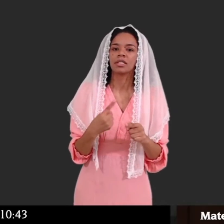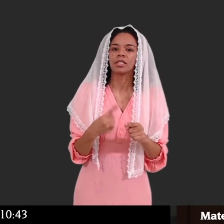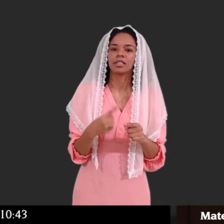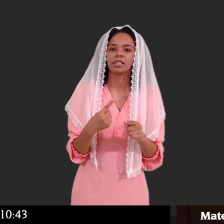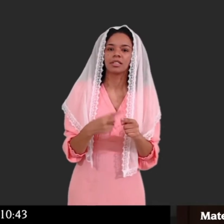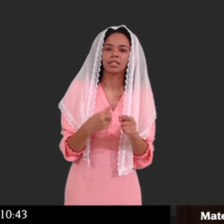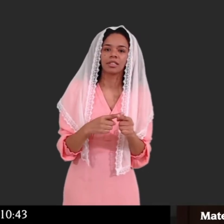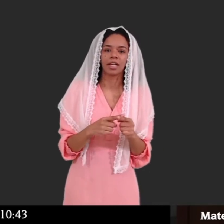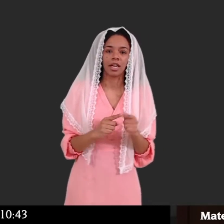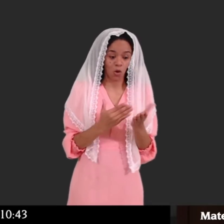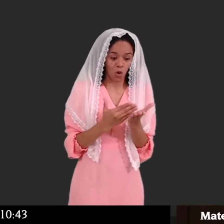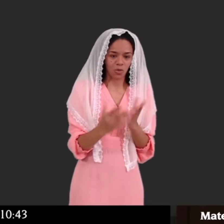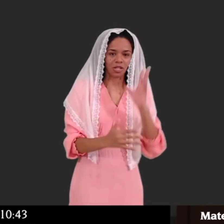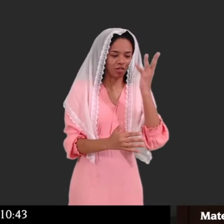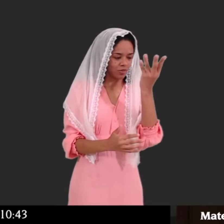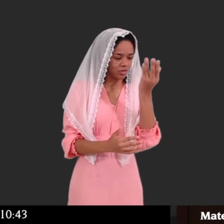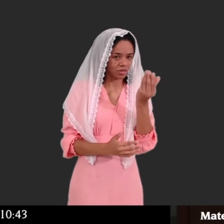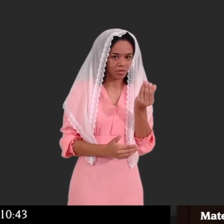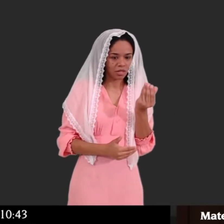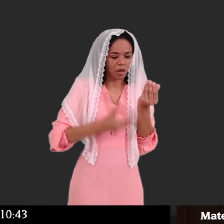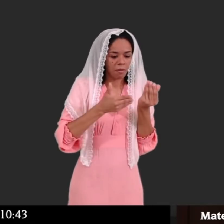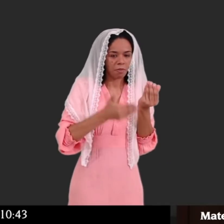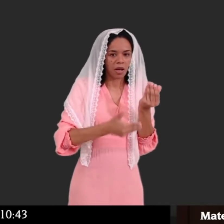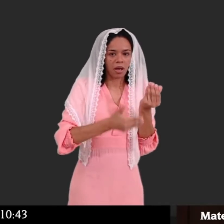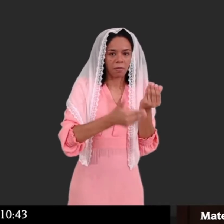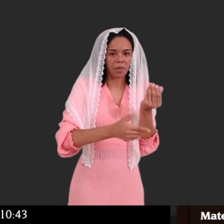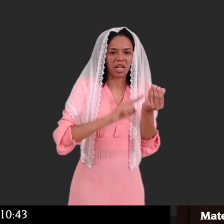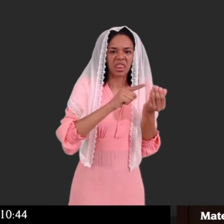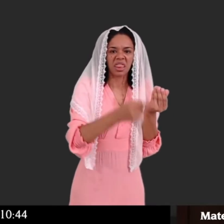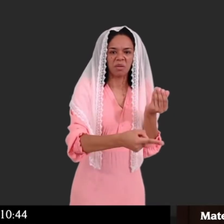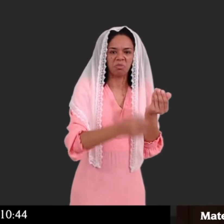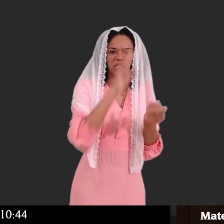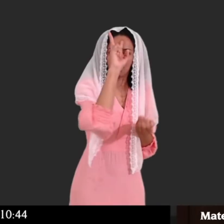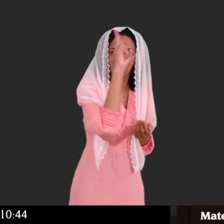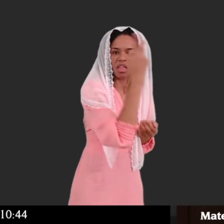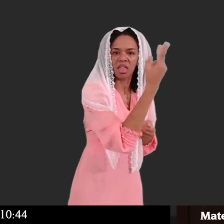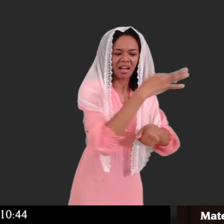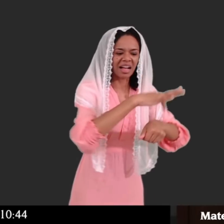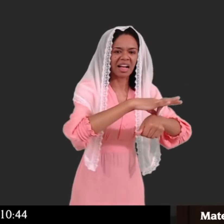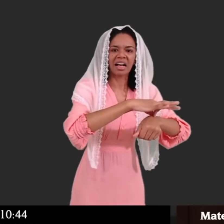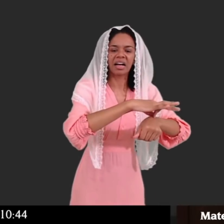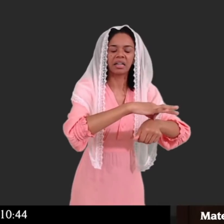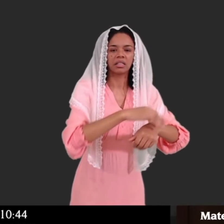pelo Espírito e terminou pela carne. Oxalá que todos nós terminemos pelo Espírito.